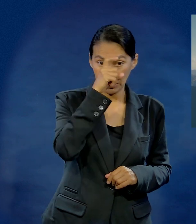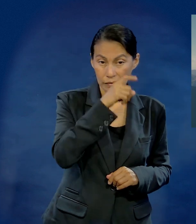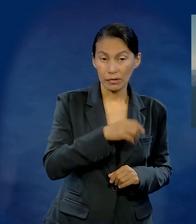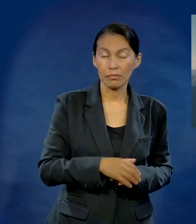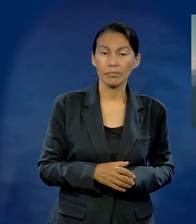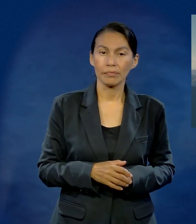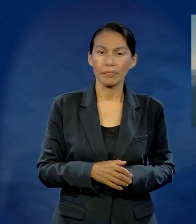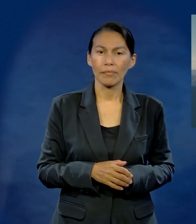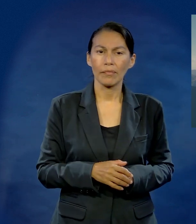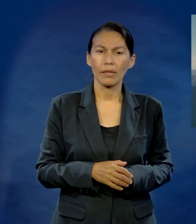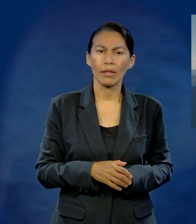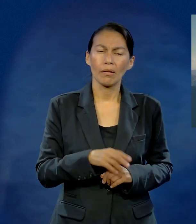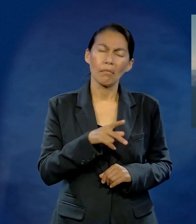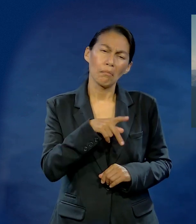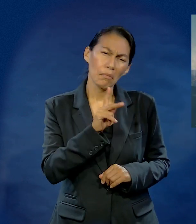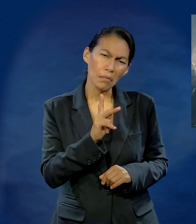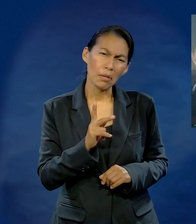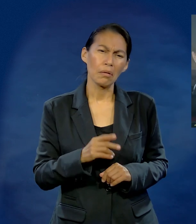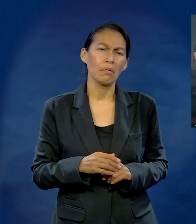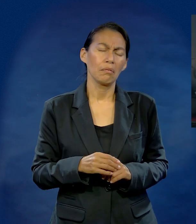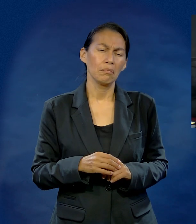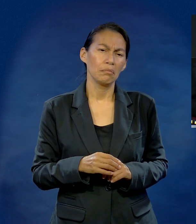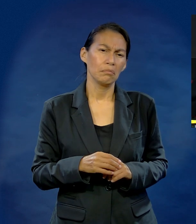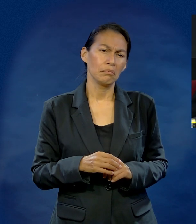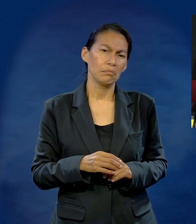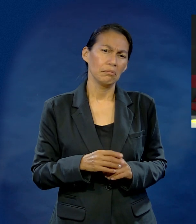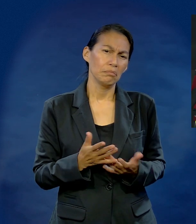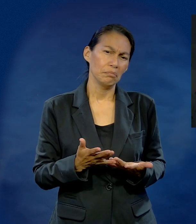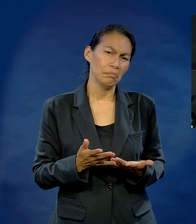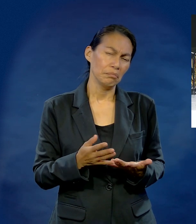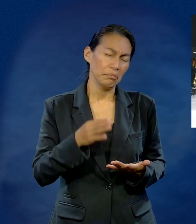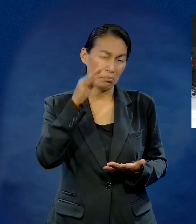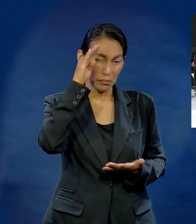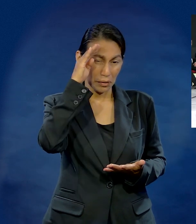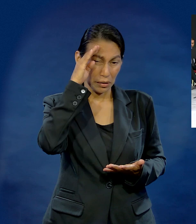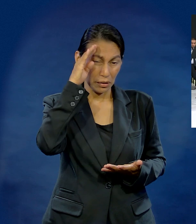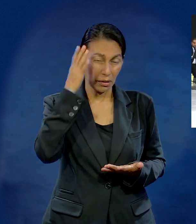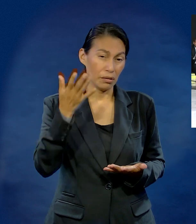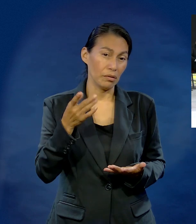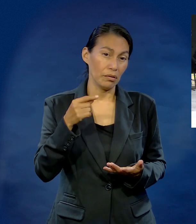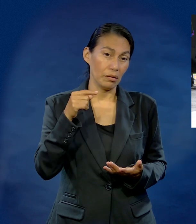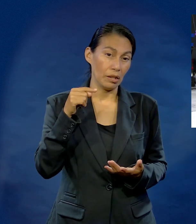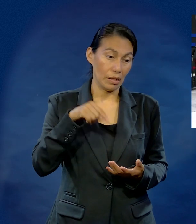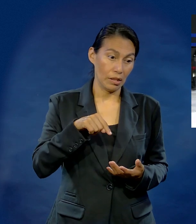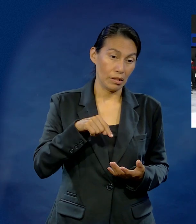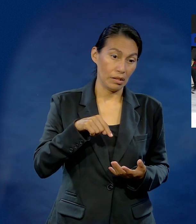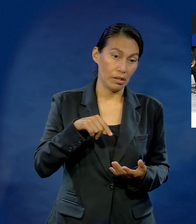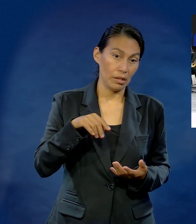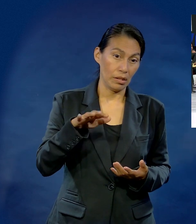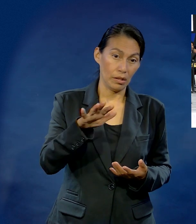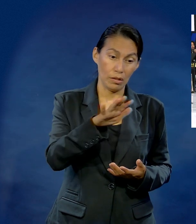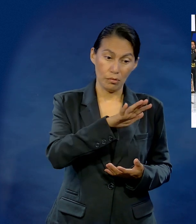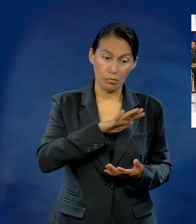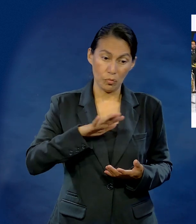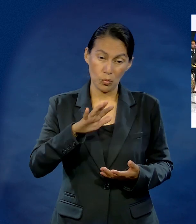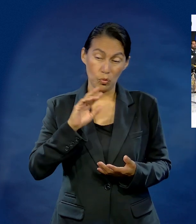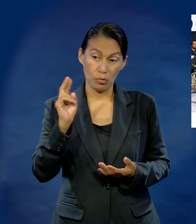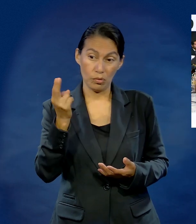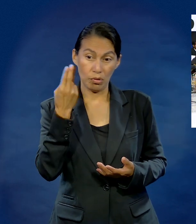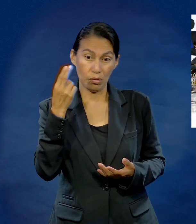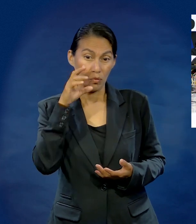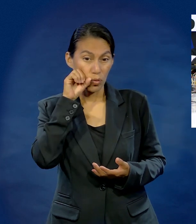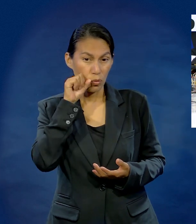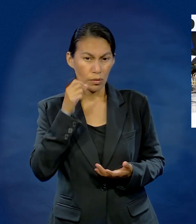alma a causa de ti. Yo voy a hacer una pregunta, mis hermanos, piensen un poquito en esto. ¿Era el problema de Abraham